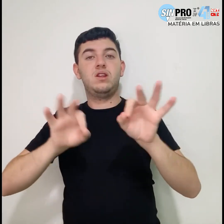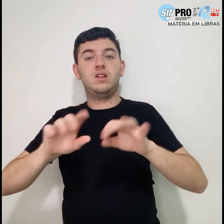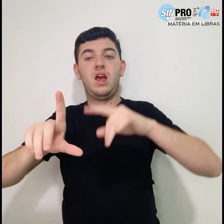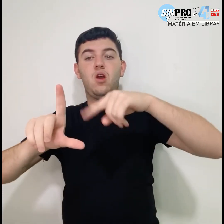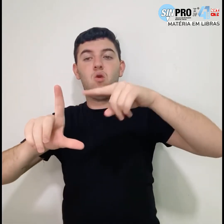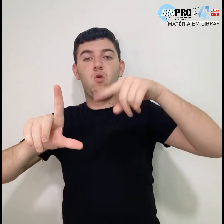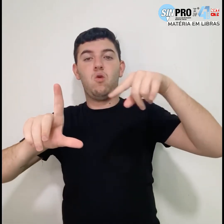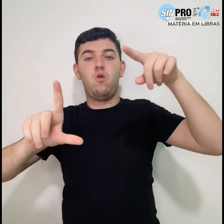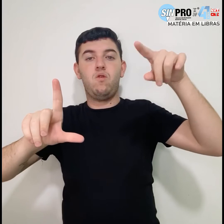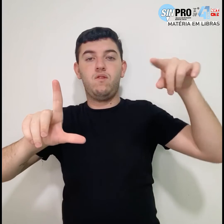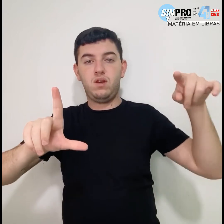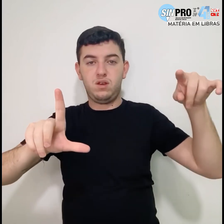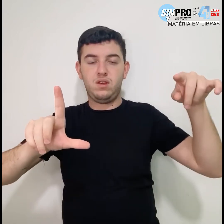de melhor qualidade.